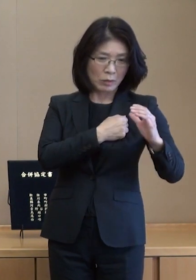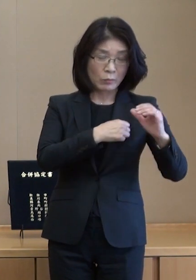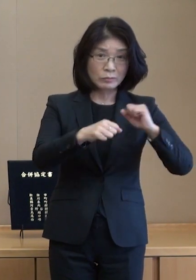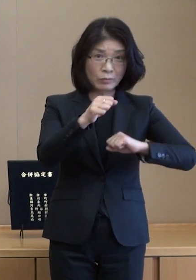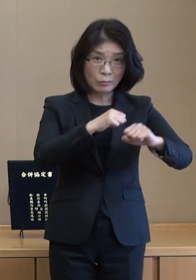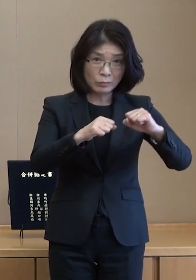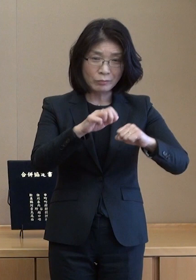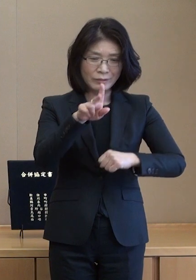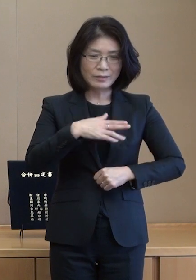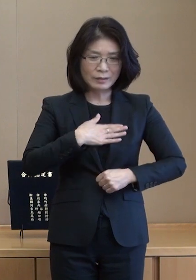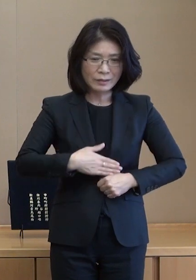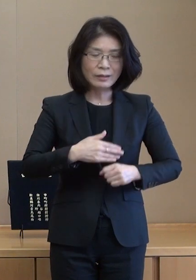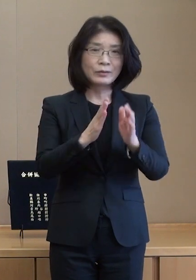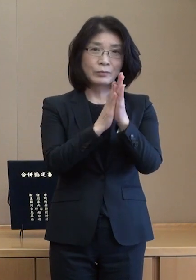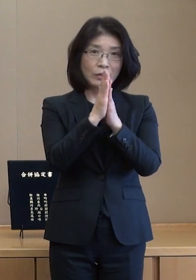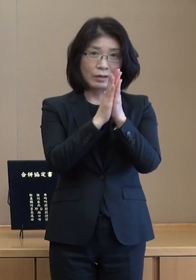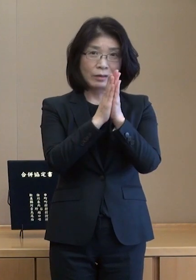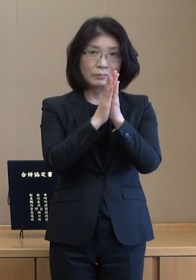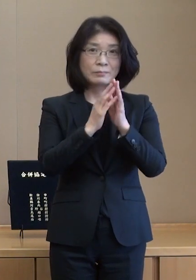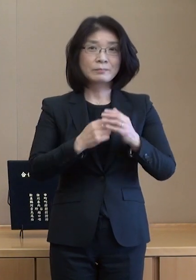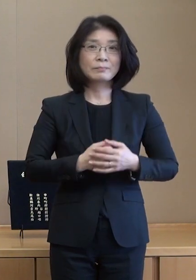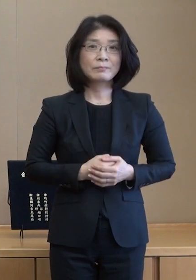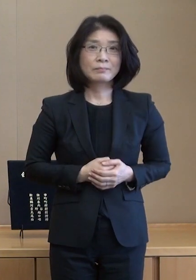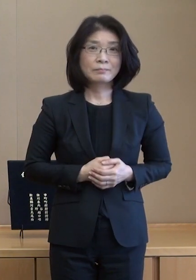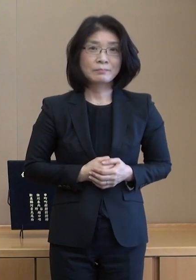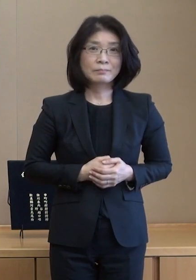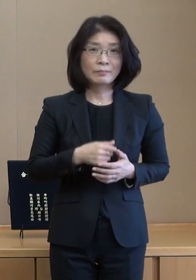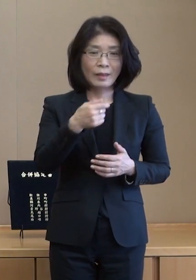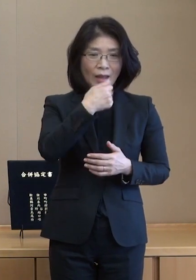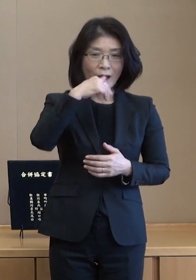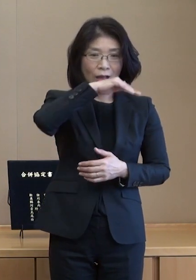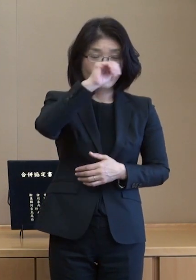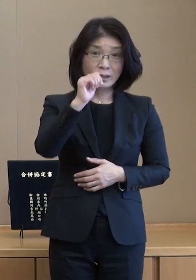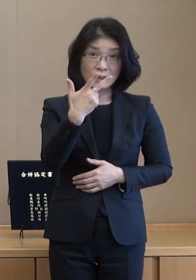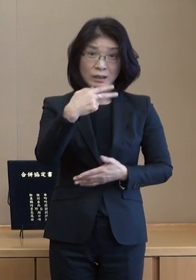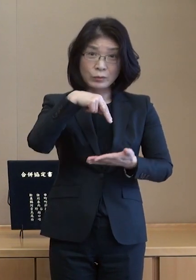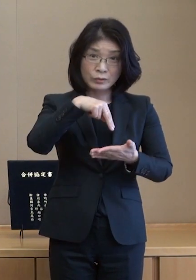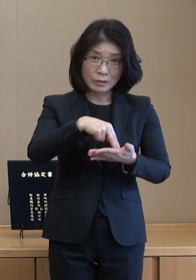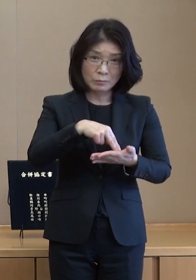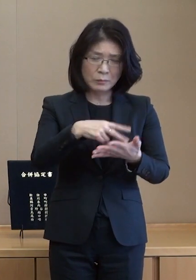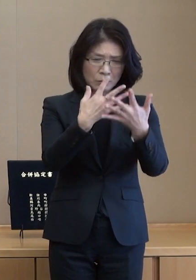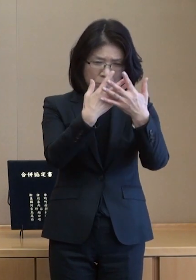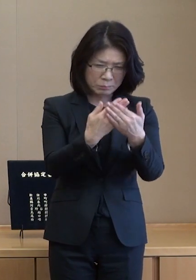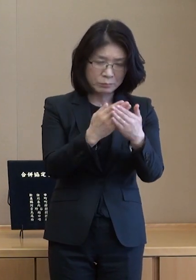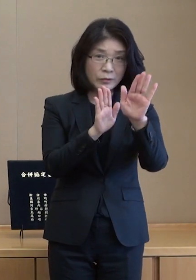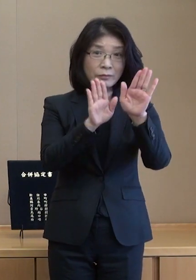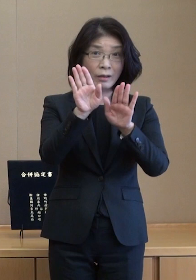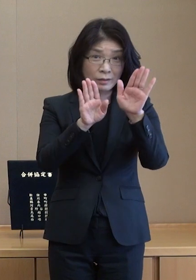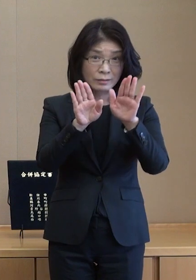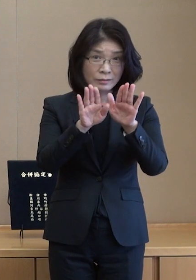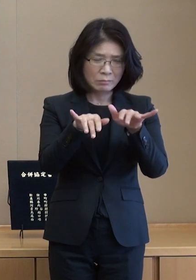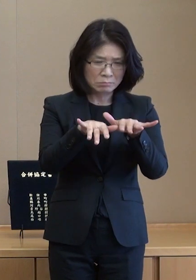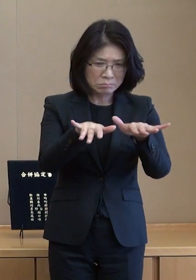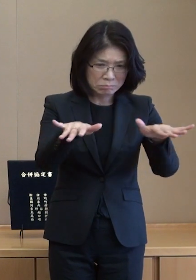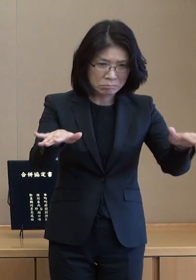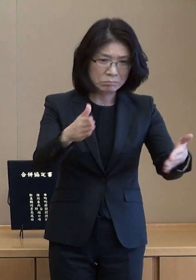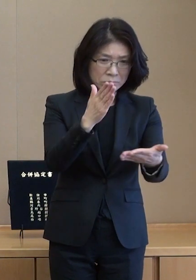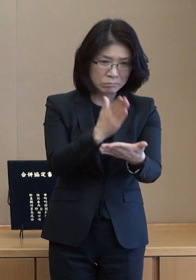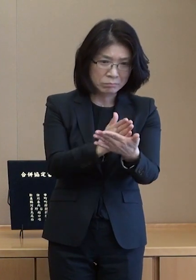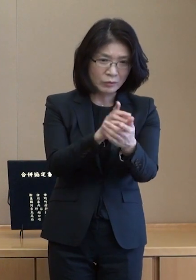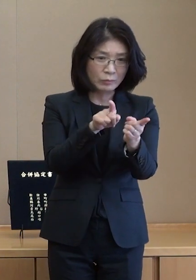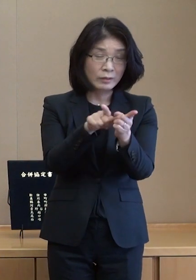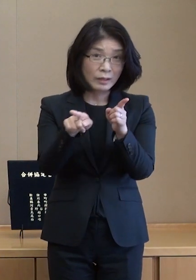ご理解いただきたいと思います本質をいたしましても万全な体制のもと感染防止対策に